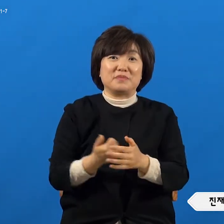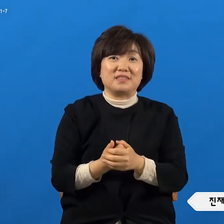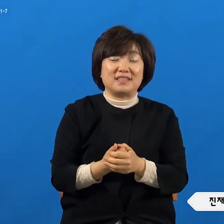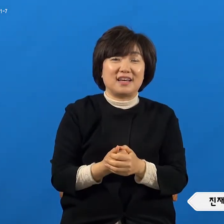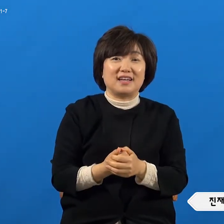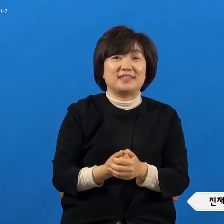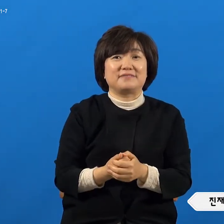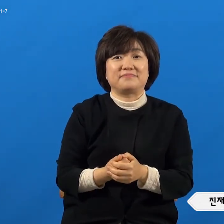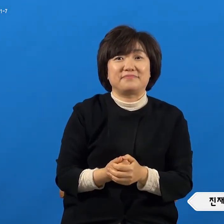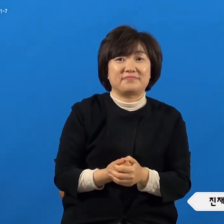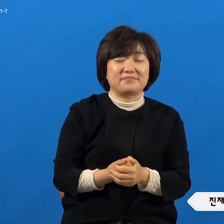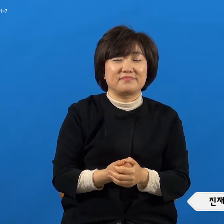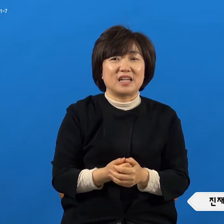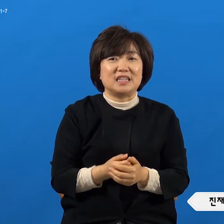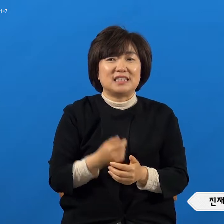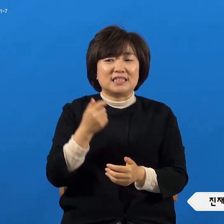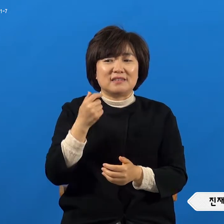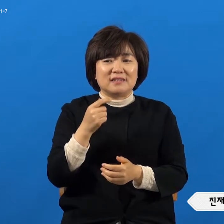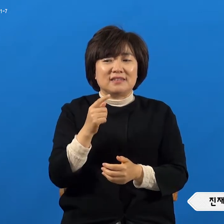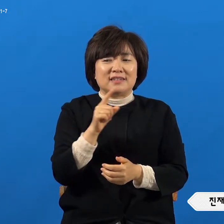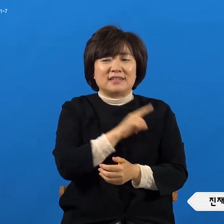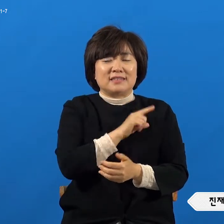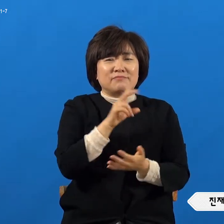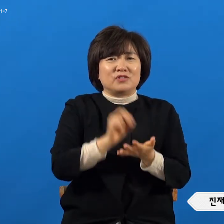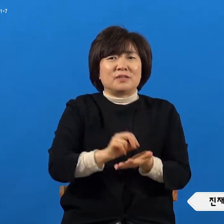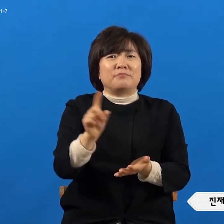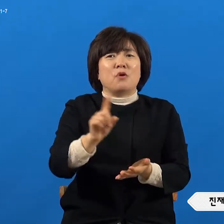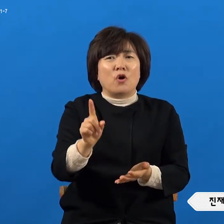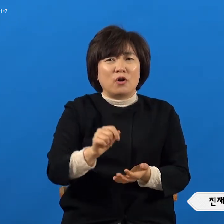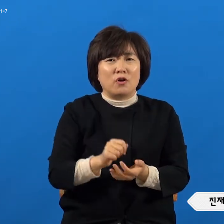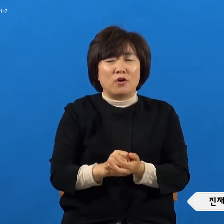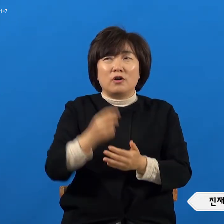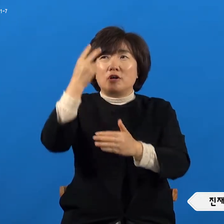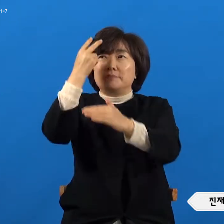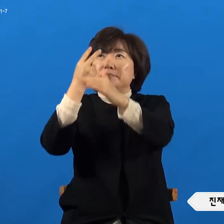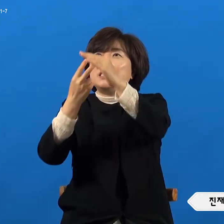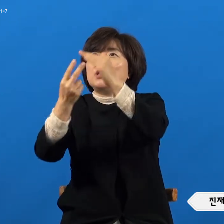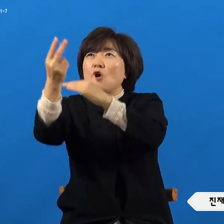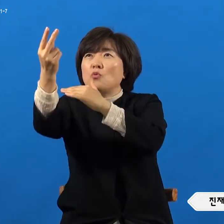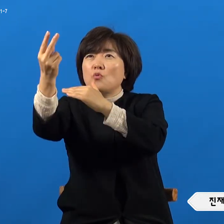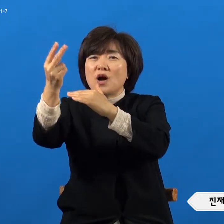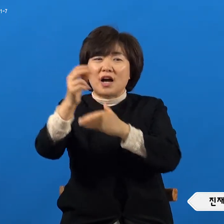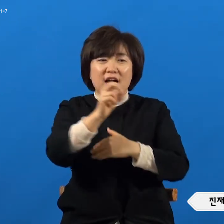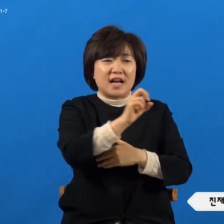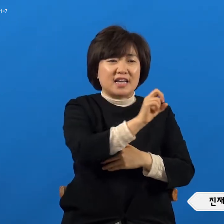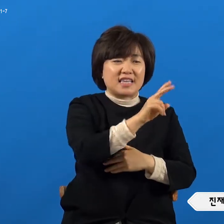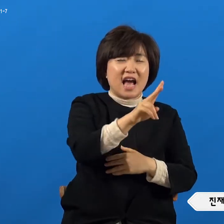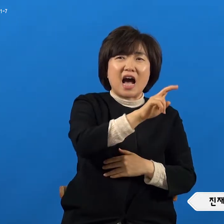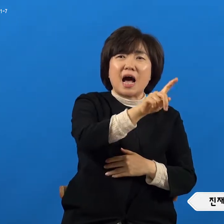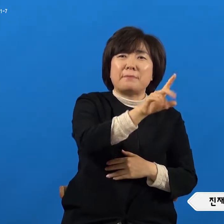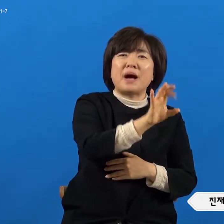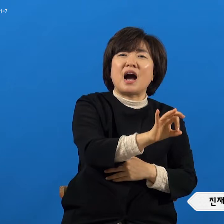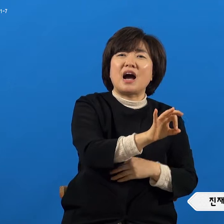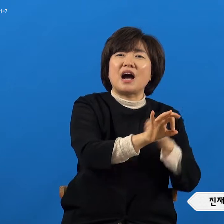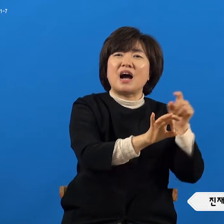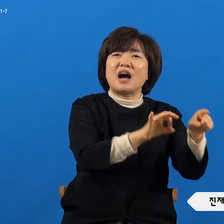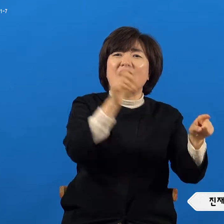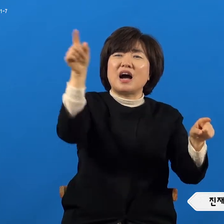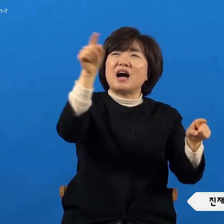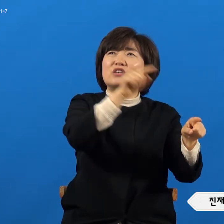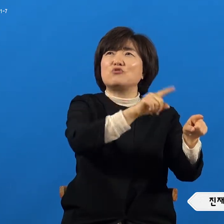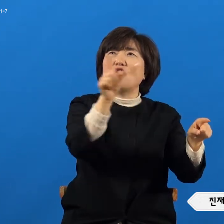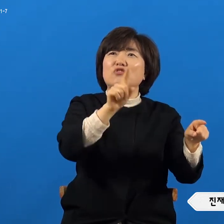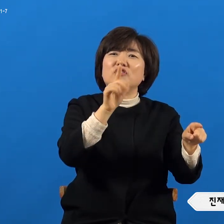중에 하나가 바로 이런 질문입니다. 비전과 야망 중에 어떤 게